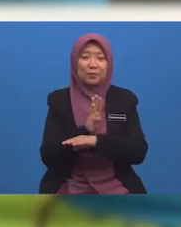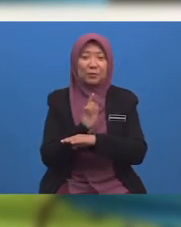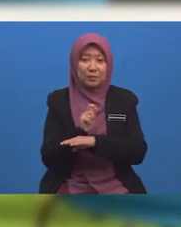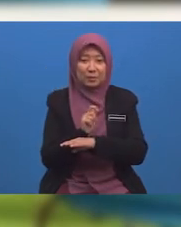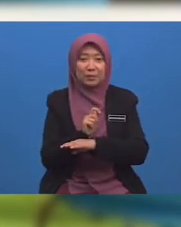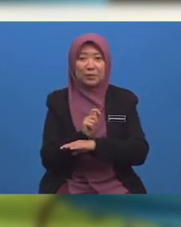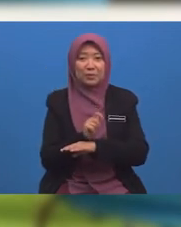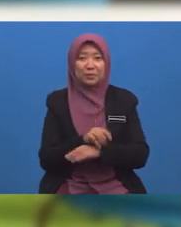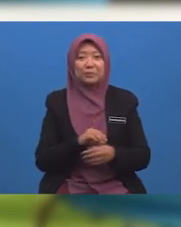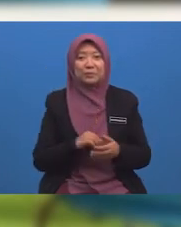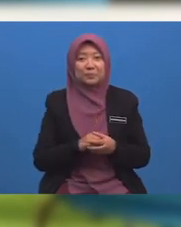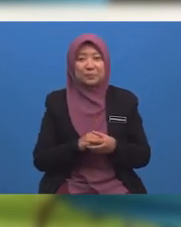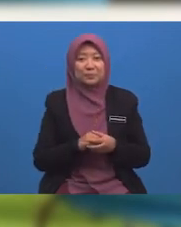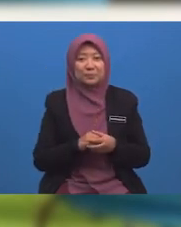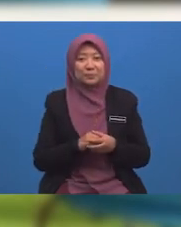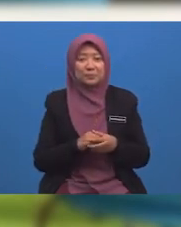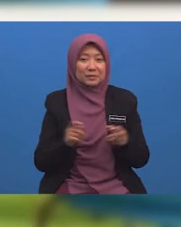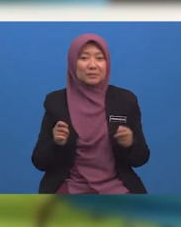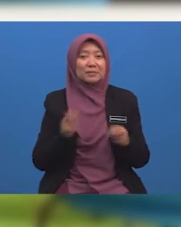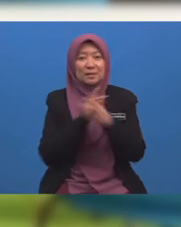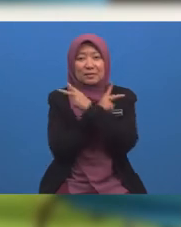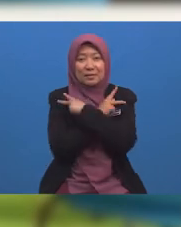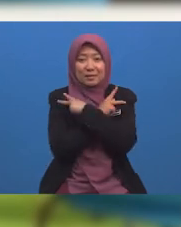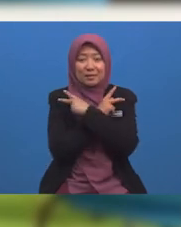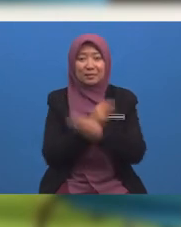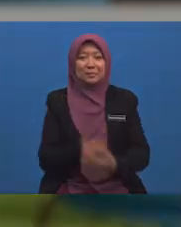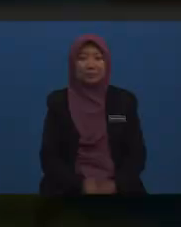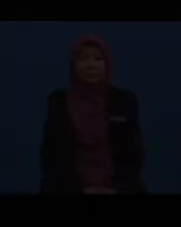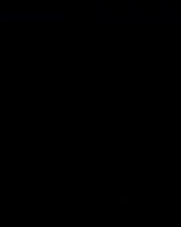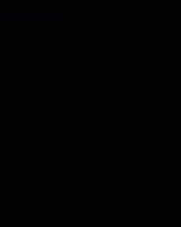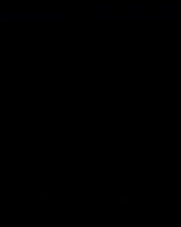warahmatullahi wabarakatuh. Sekian, terima kasih.